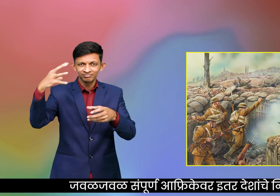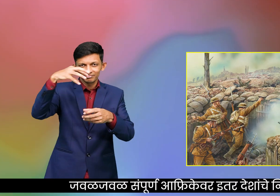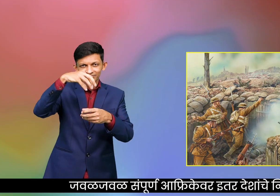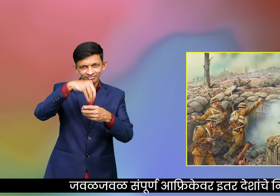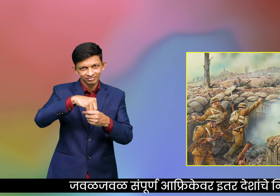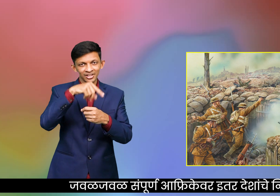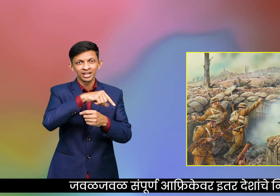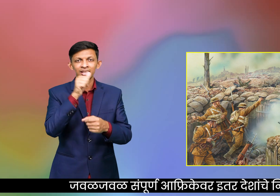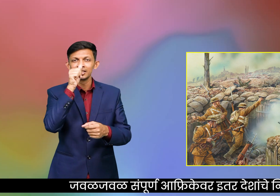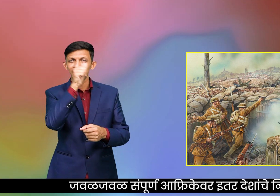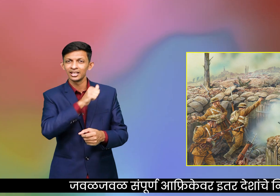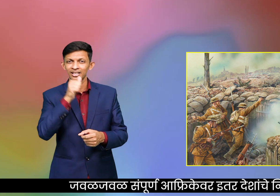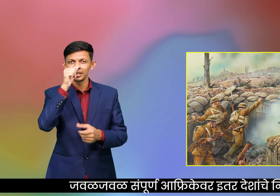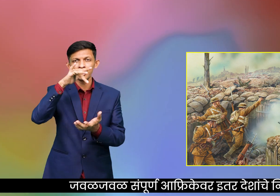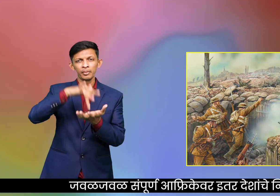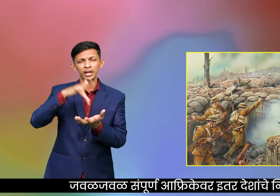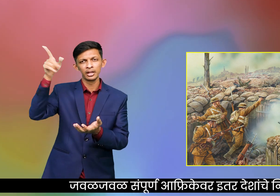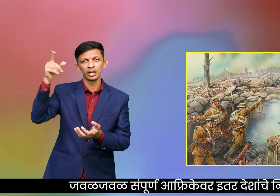इतर देशांचे नियंत्रण होते.